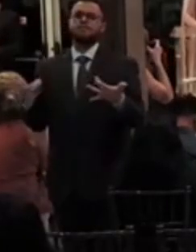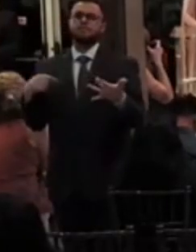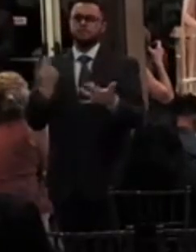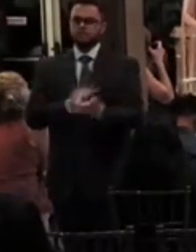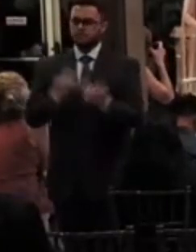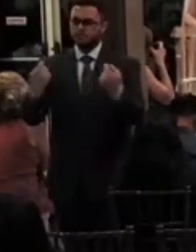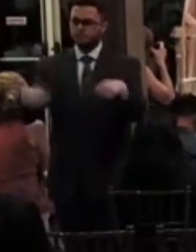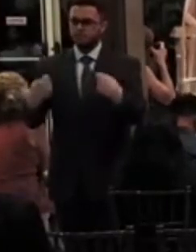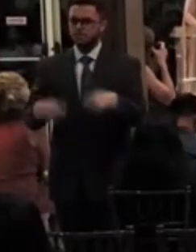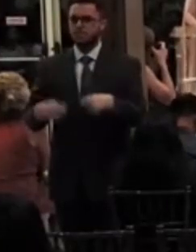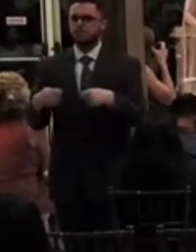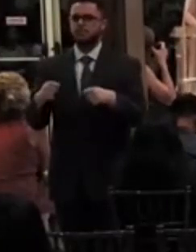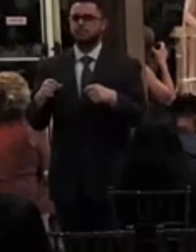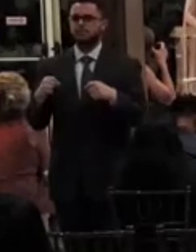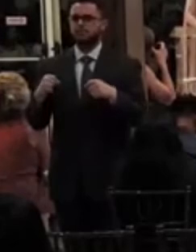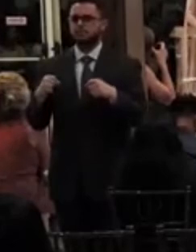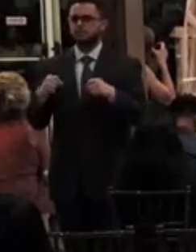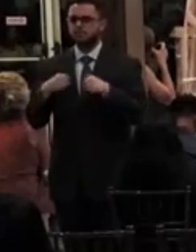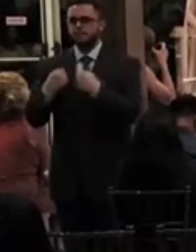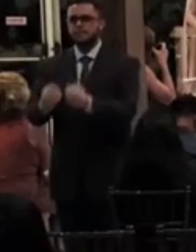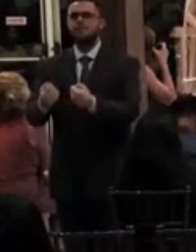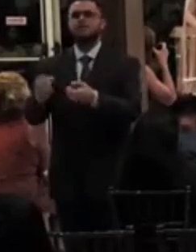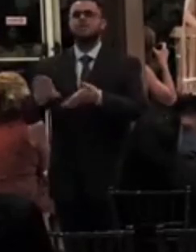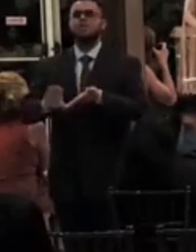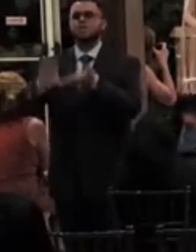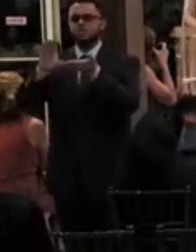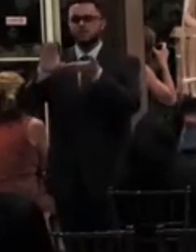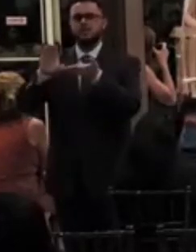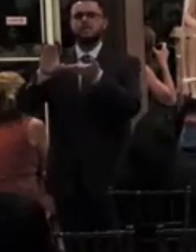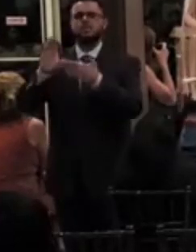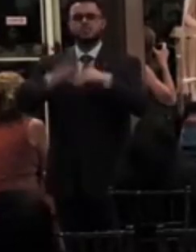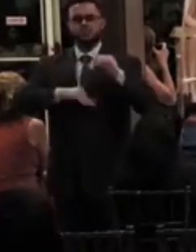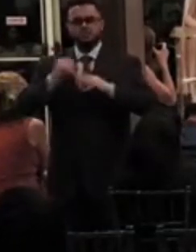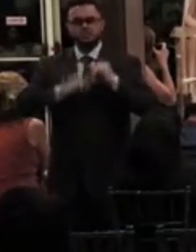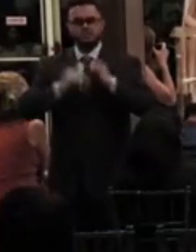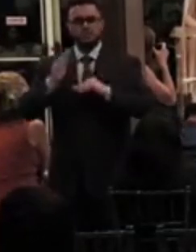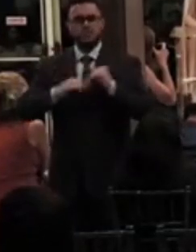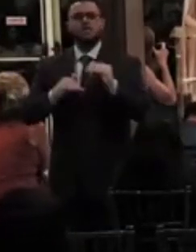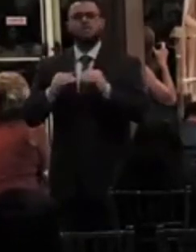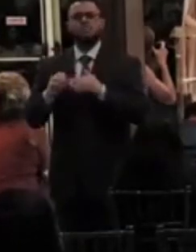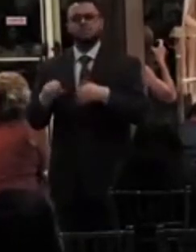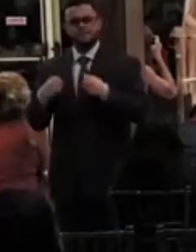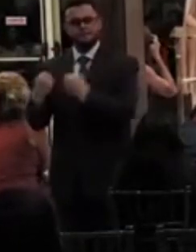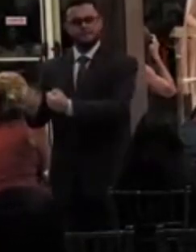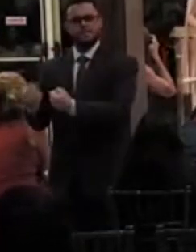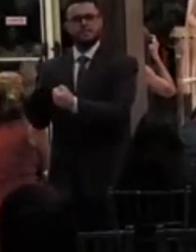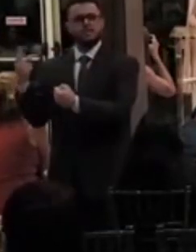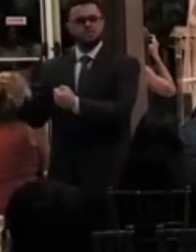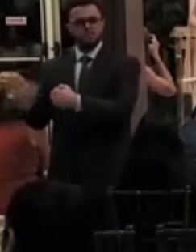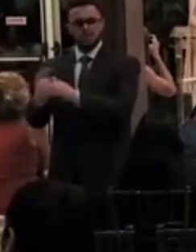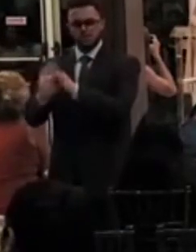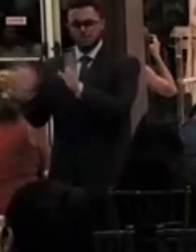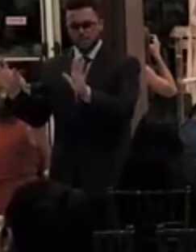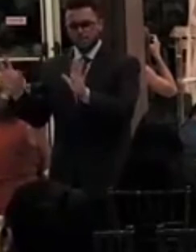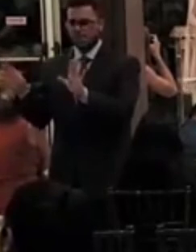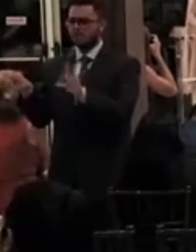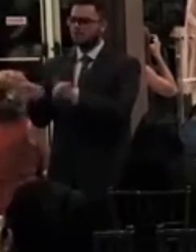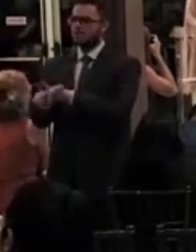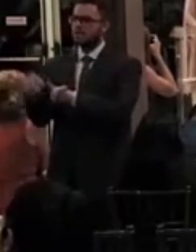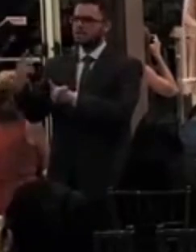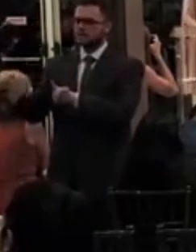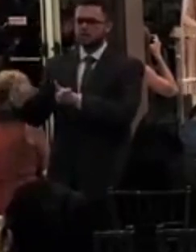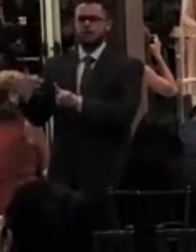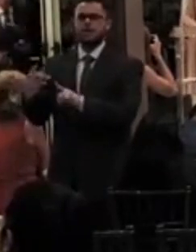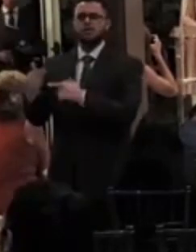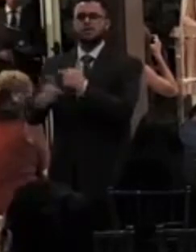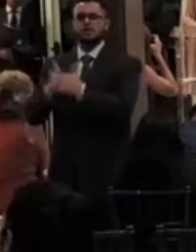nós que defendamos os conselhos profissionais, que defendamos sua autonomia, sua missão de orientar, fiscalizar